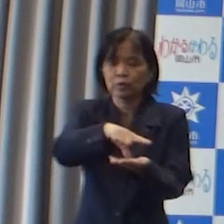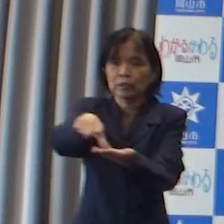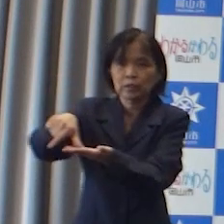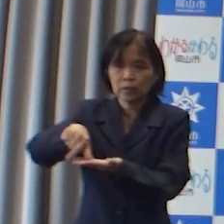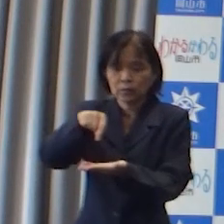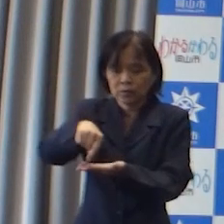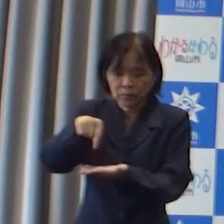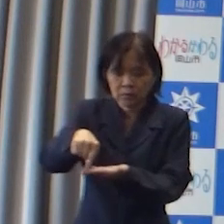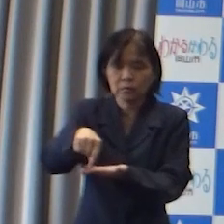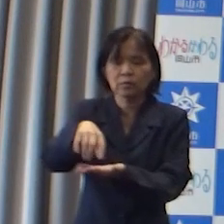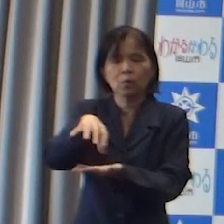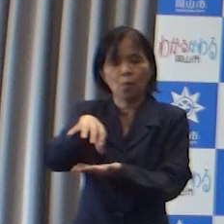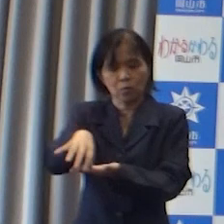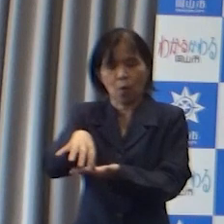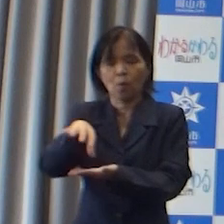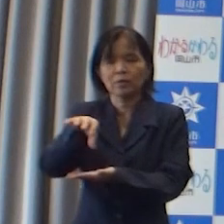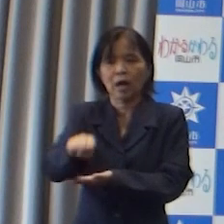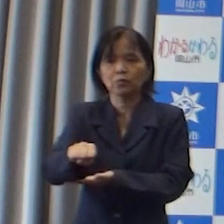実は